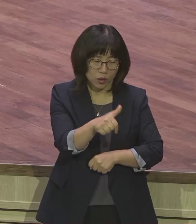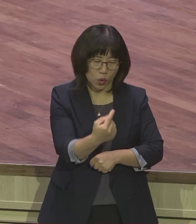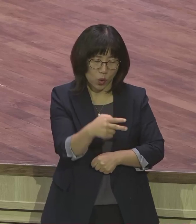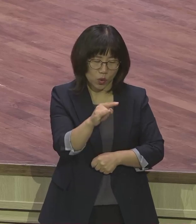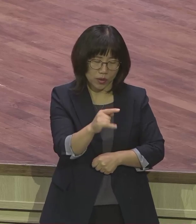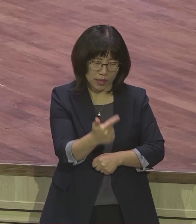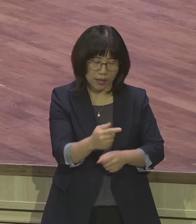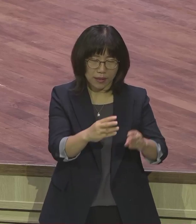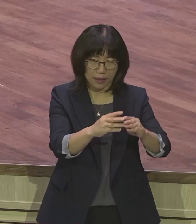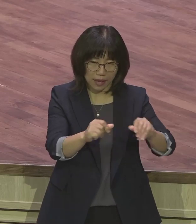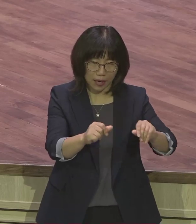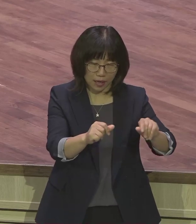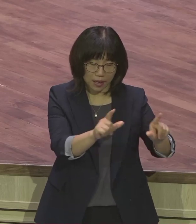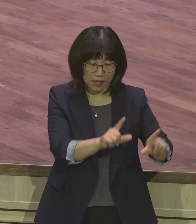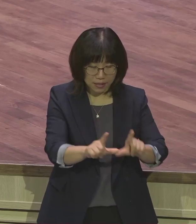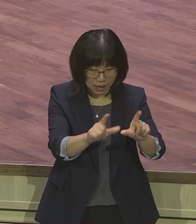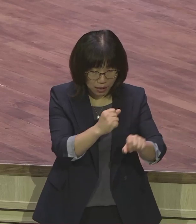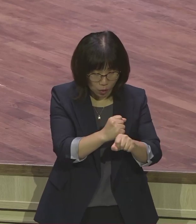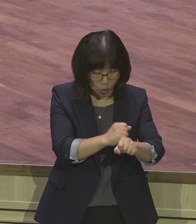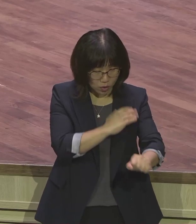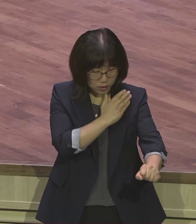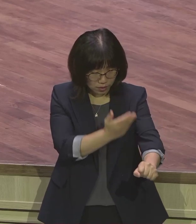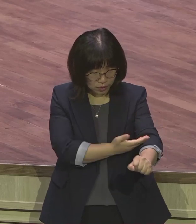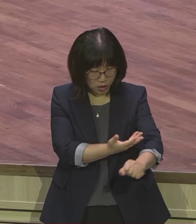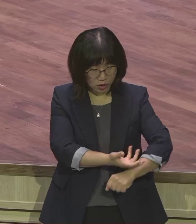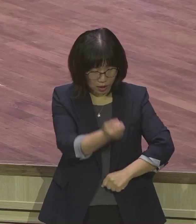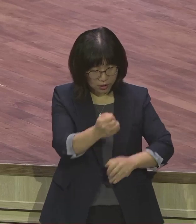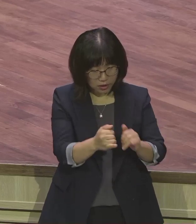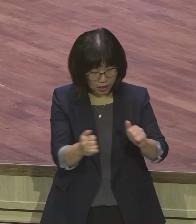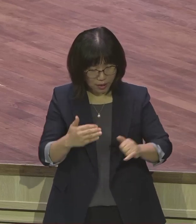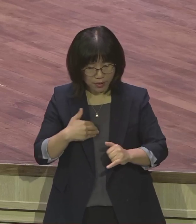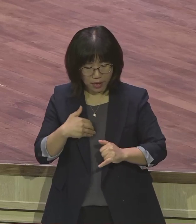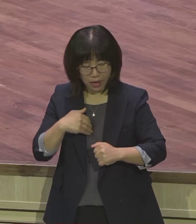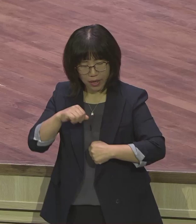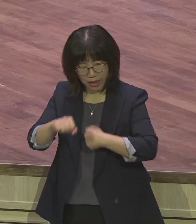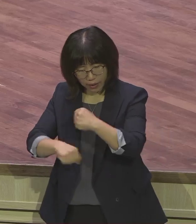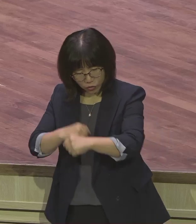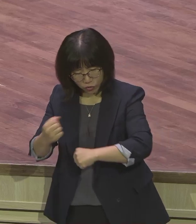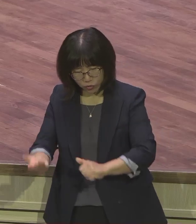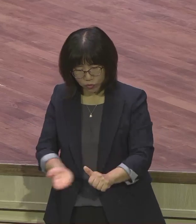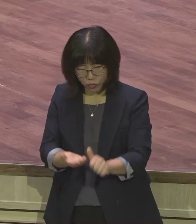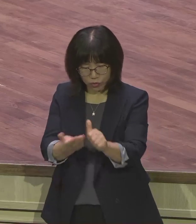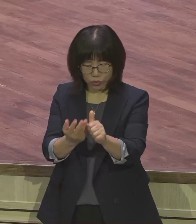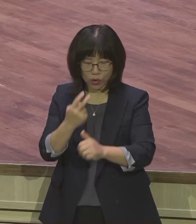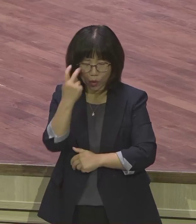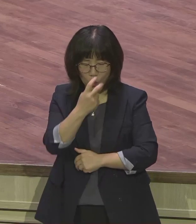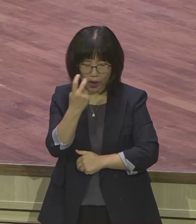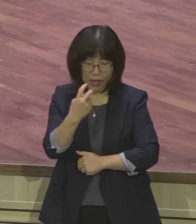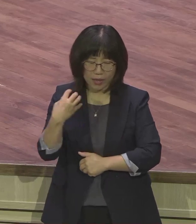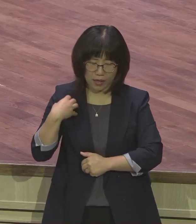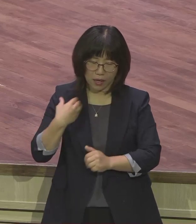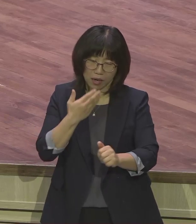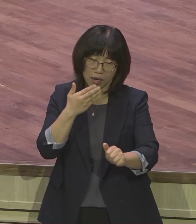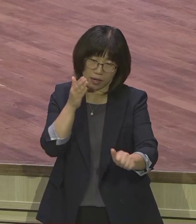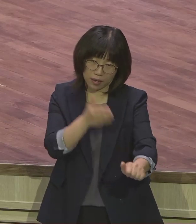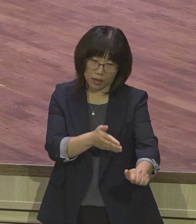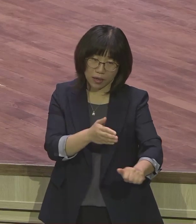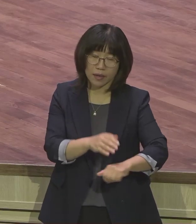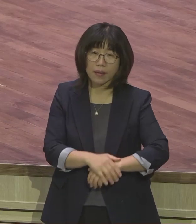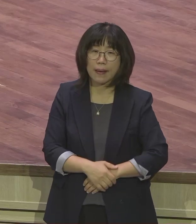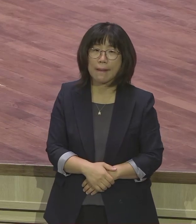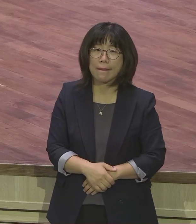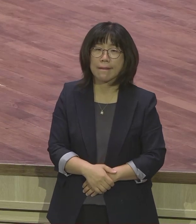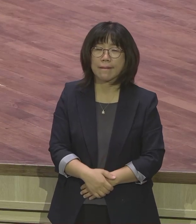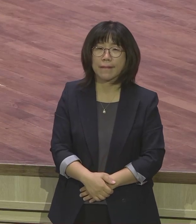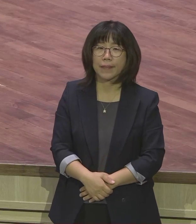그들 중에 능력 있는 자가 있거든 그들로 내 가축을 관리하게 하라 바로 왕은 요섭의 형들이 요청한